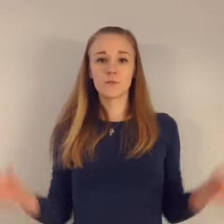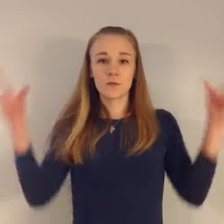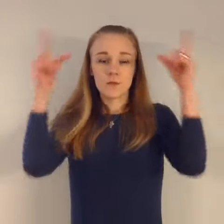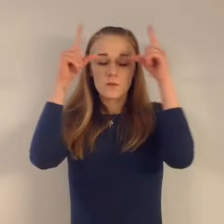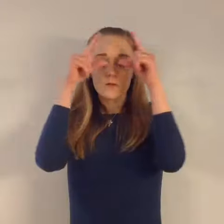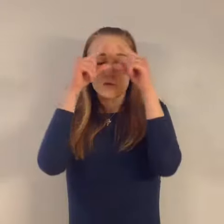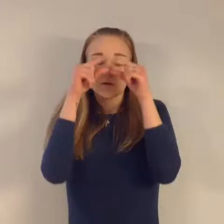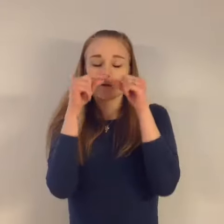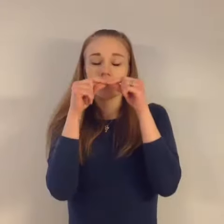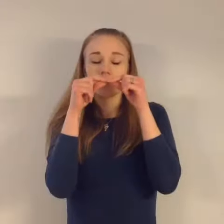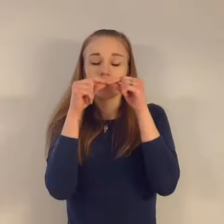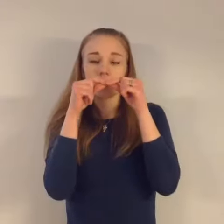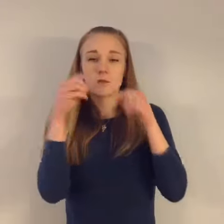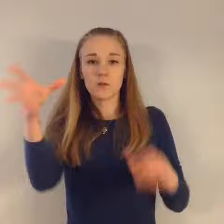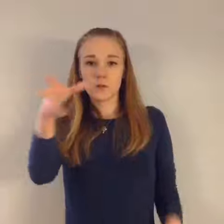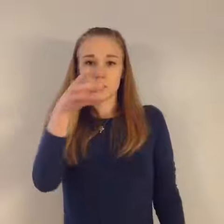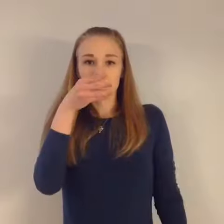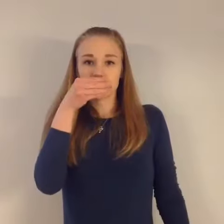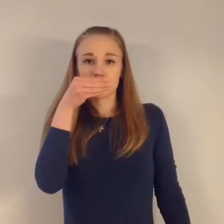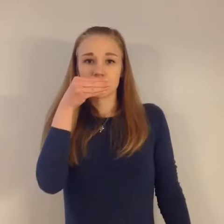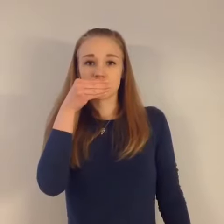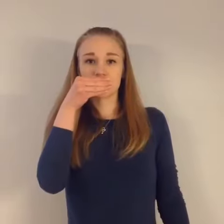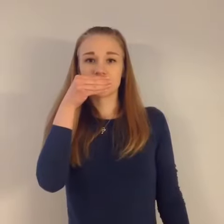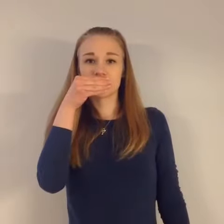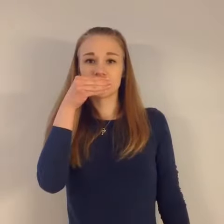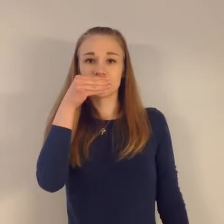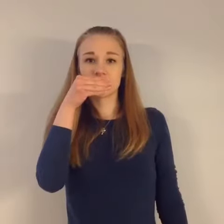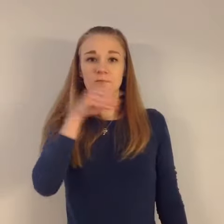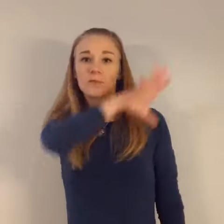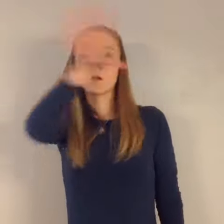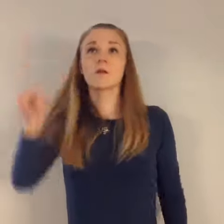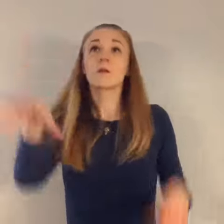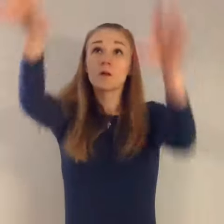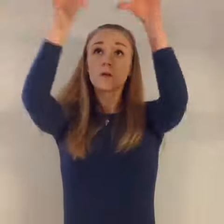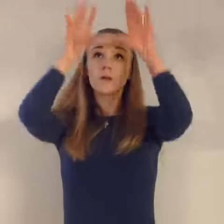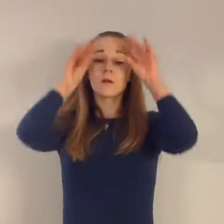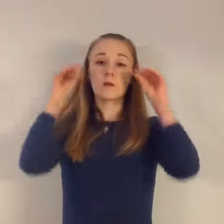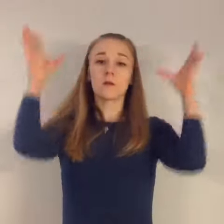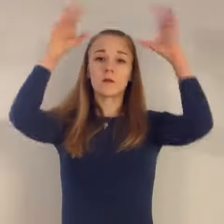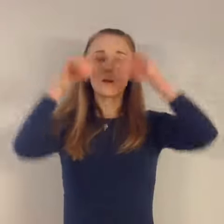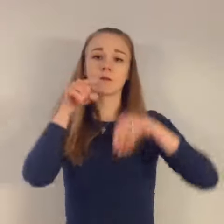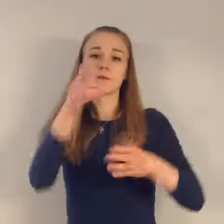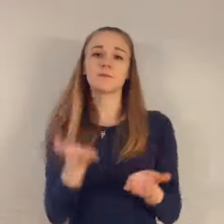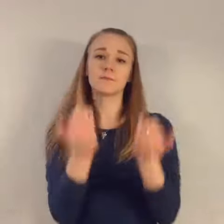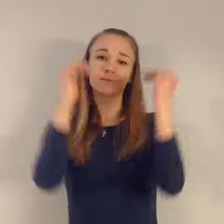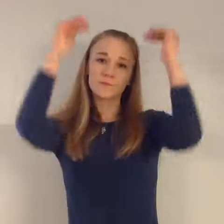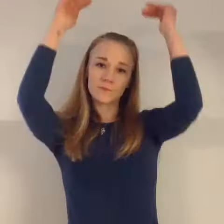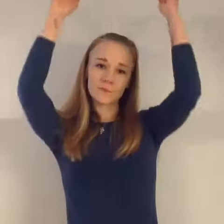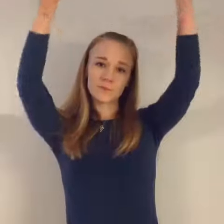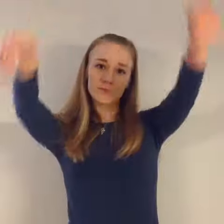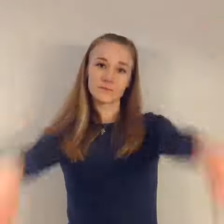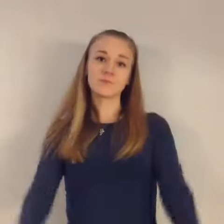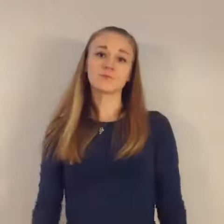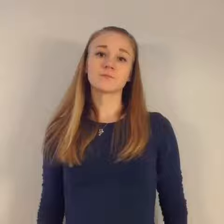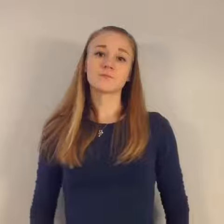Sulje silmät, sulje suu, sulje kaikkeasti niitä ja muuttuu.